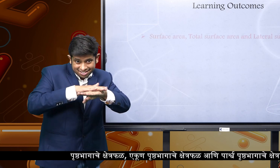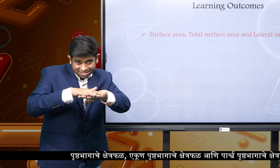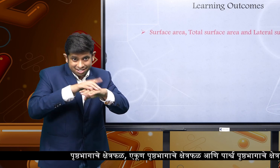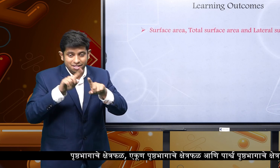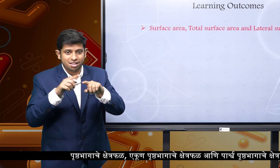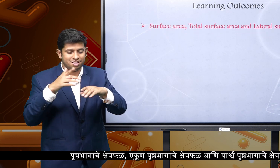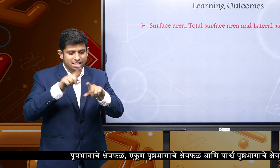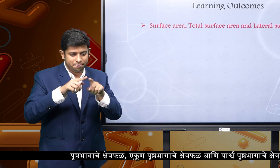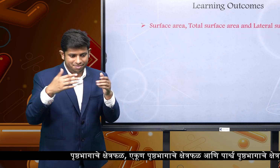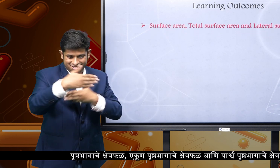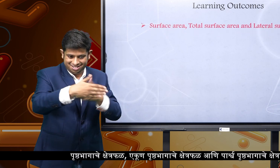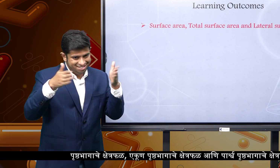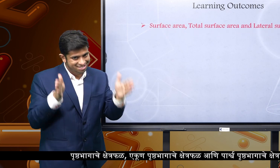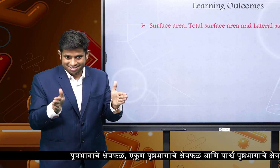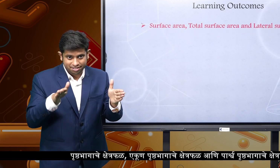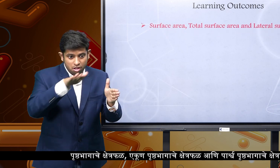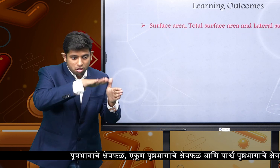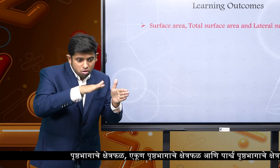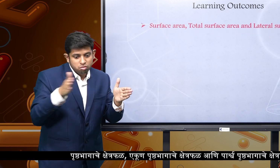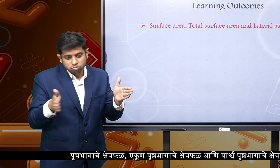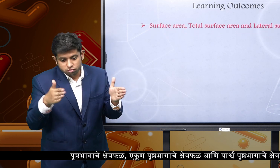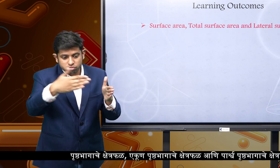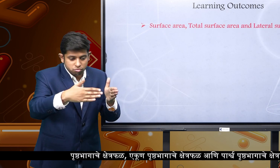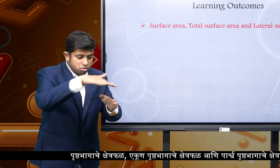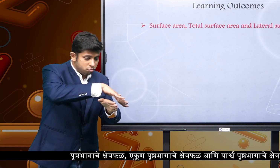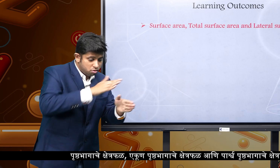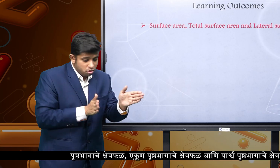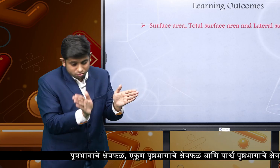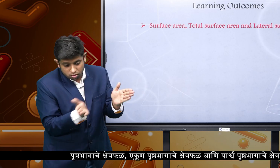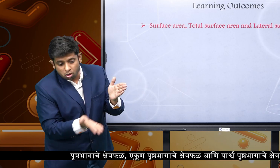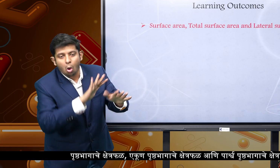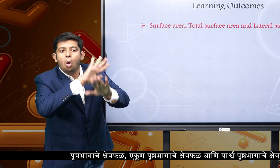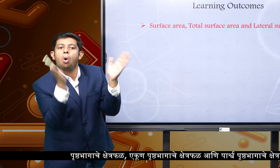पृष्ठभागाचे क्षेत्रफळ, एकूण पृष्ठभागाचे क्षेत्रफळ आणि पार्श्व पृष्ठभागाचे क्षेत्रफळ.